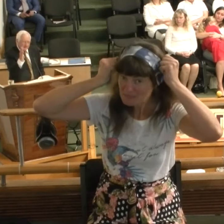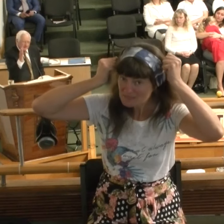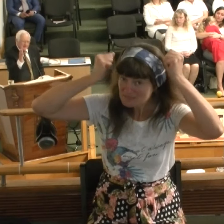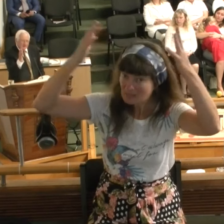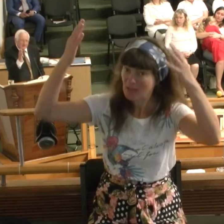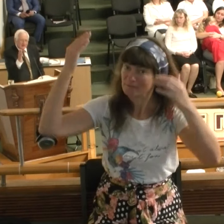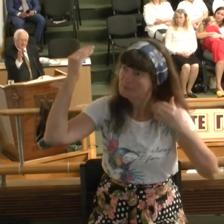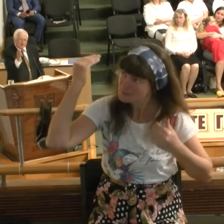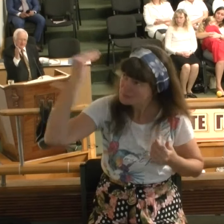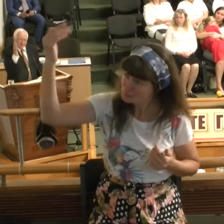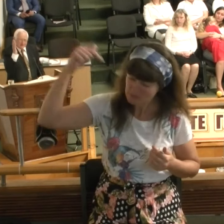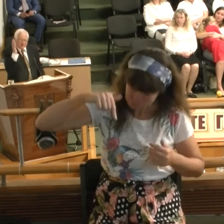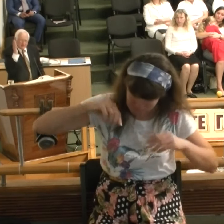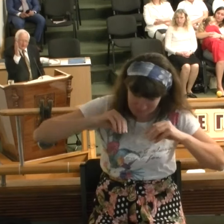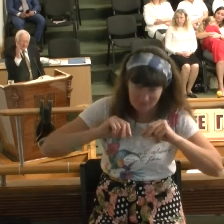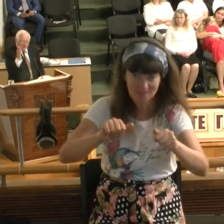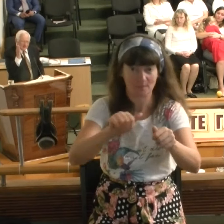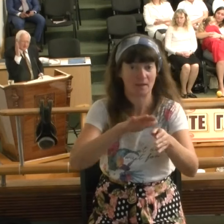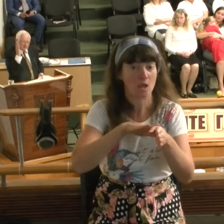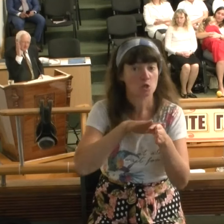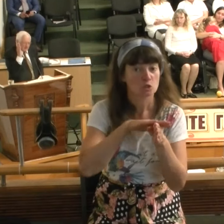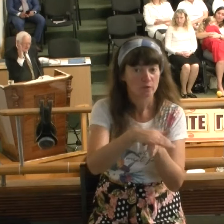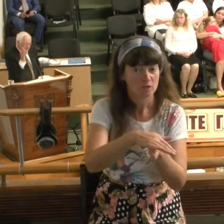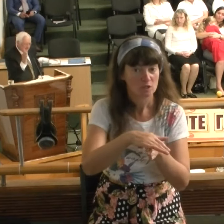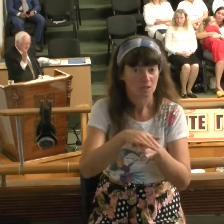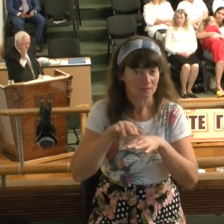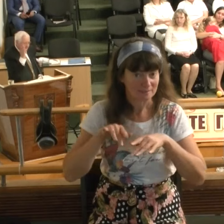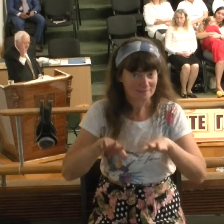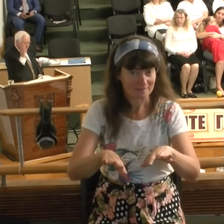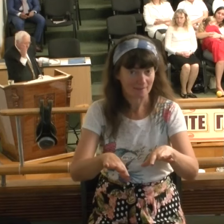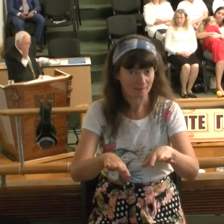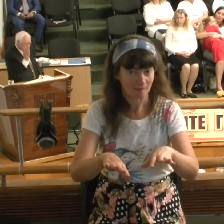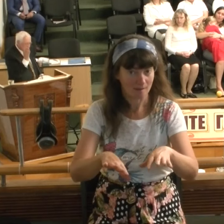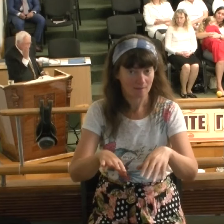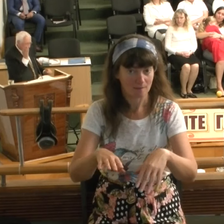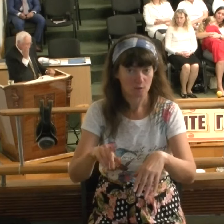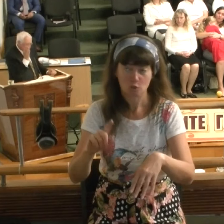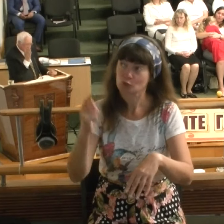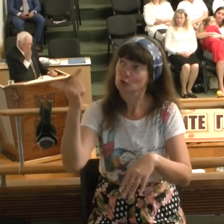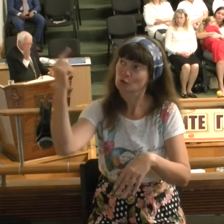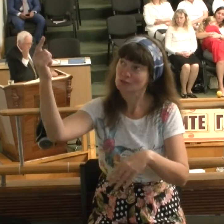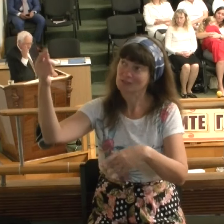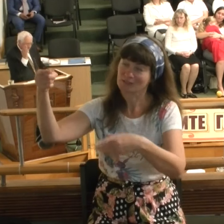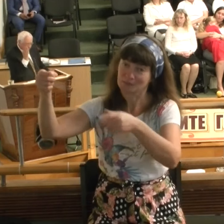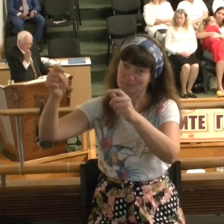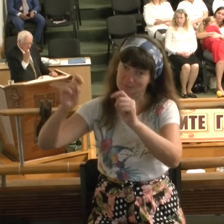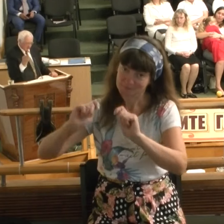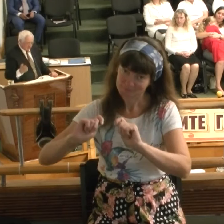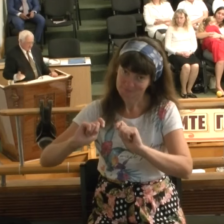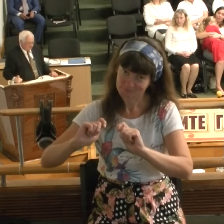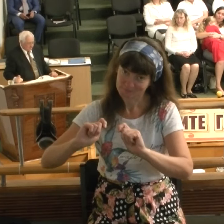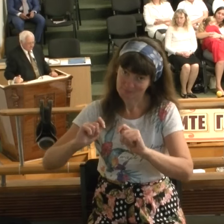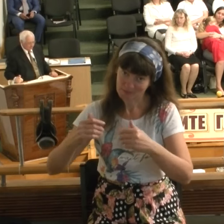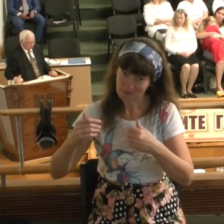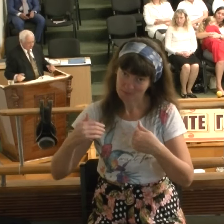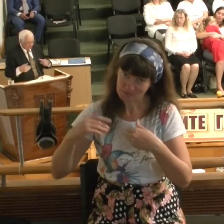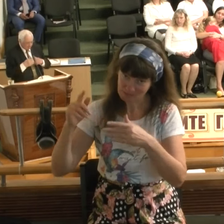на земле, совершил дело, которое ты поручил мне